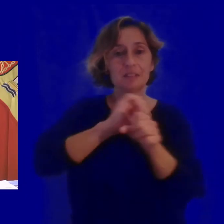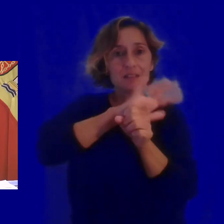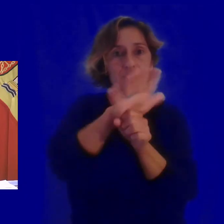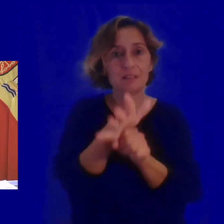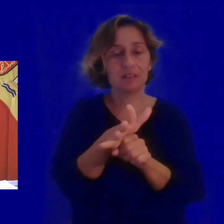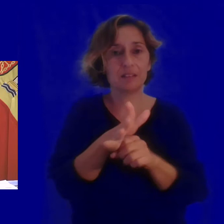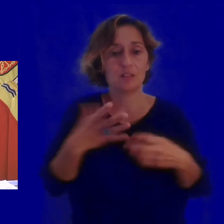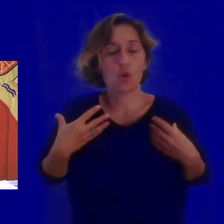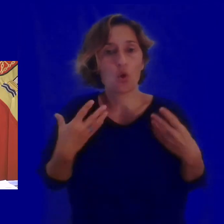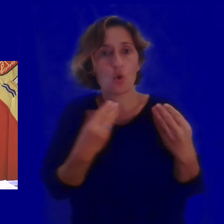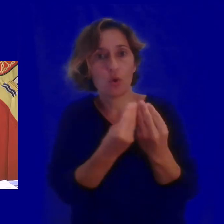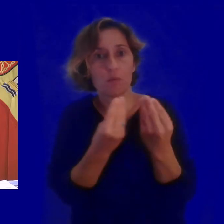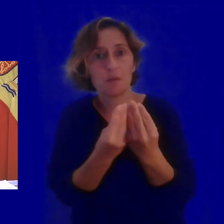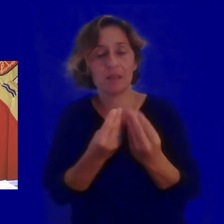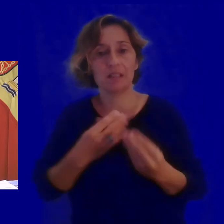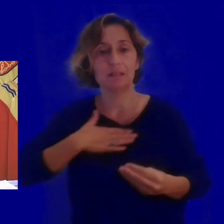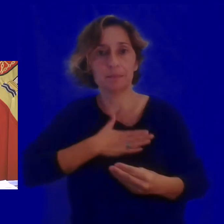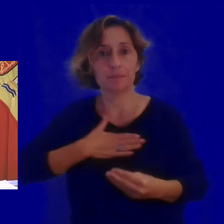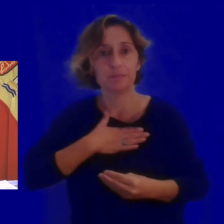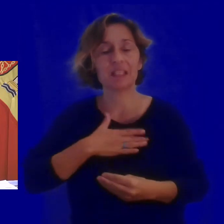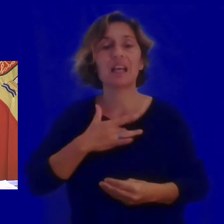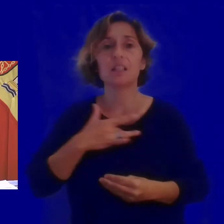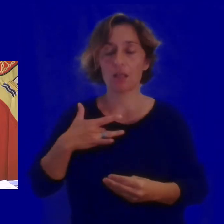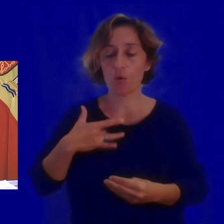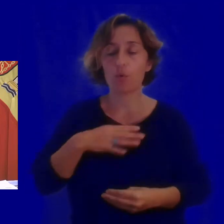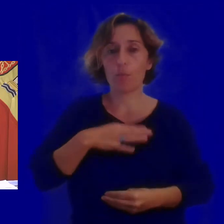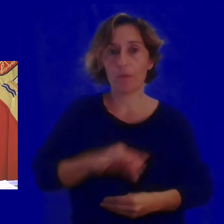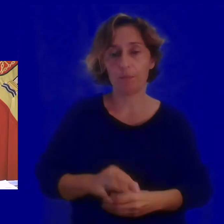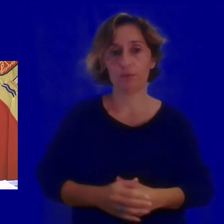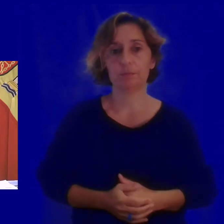salud y de bienestar.